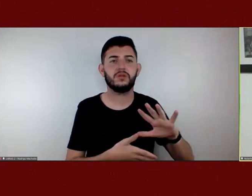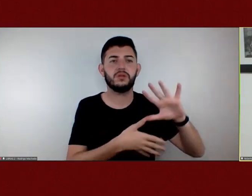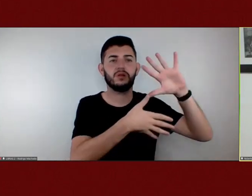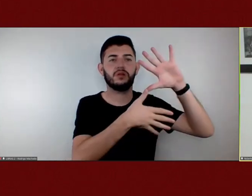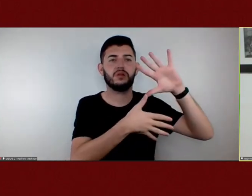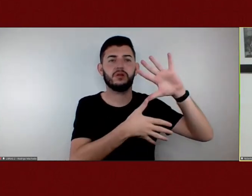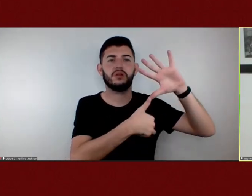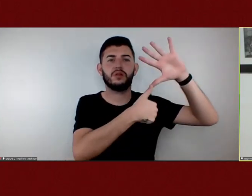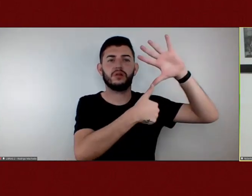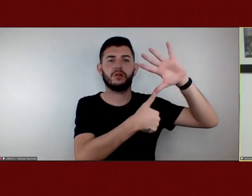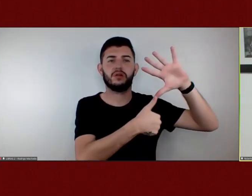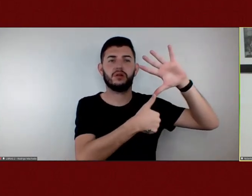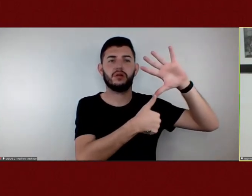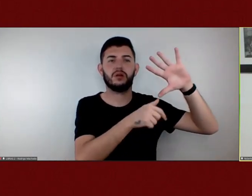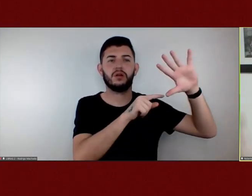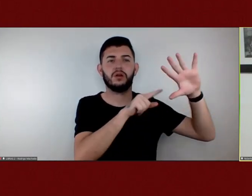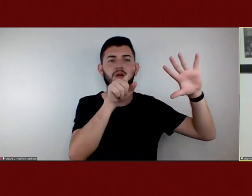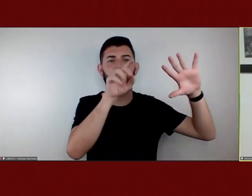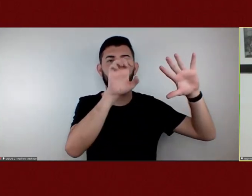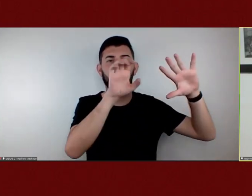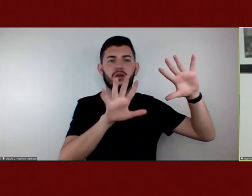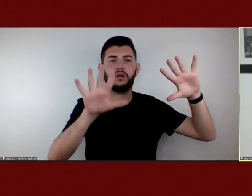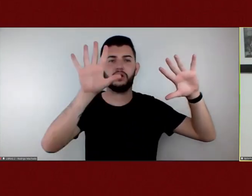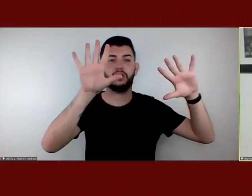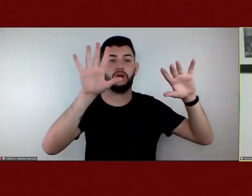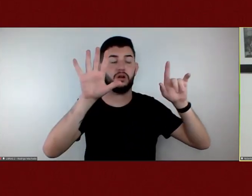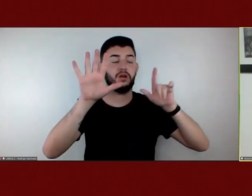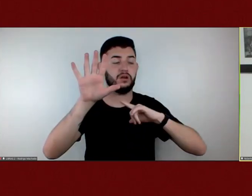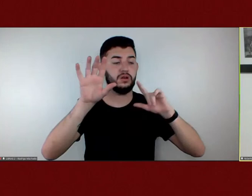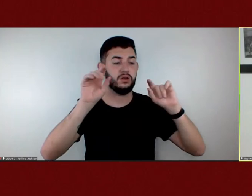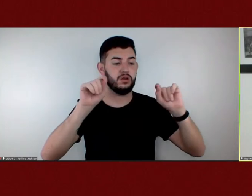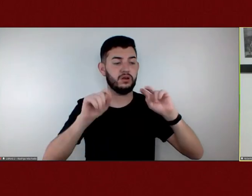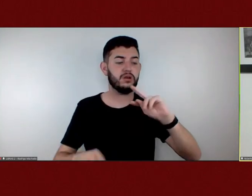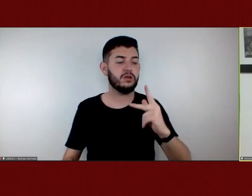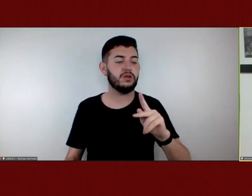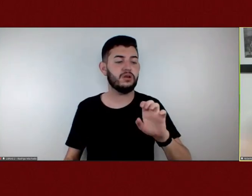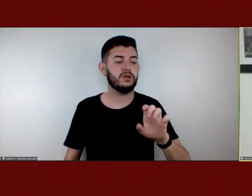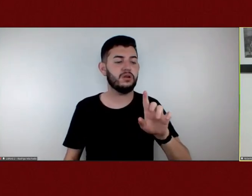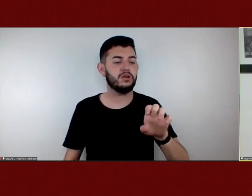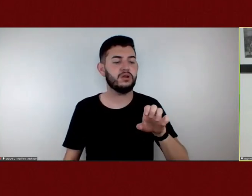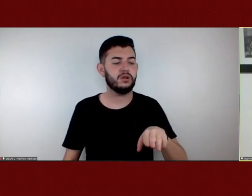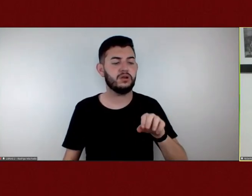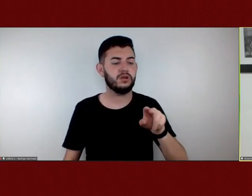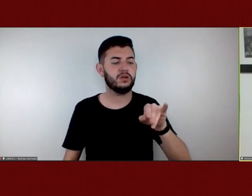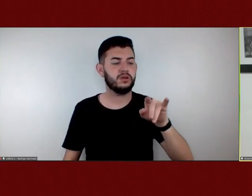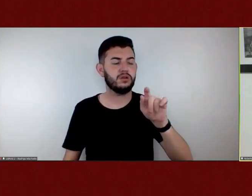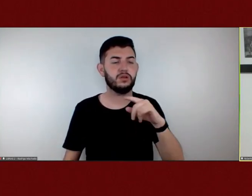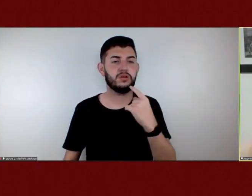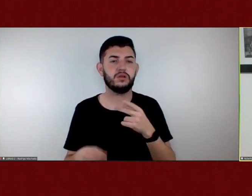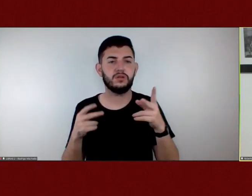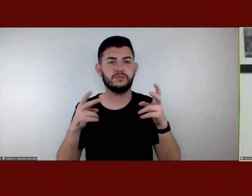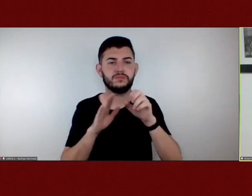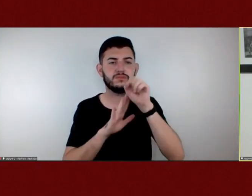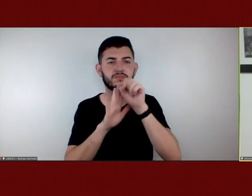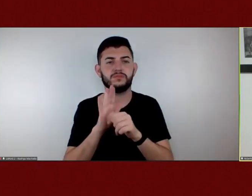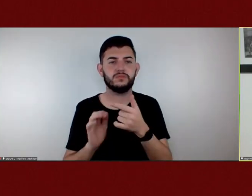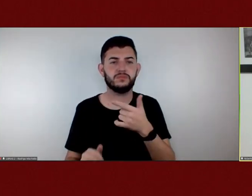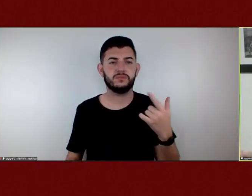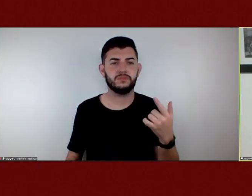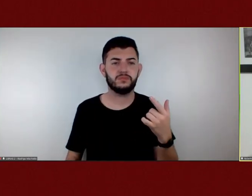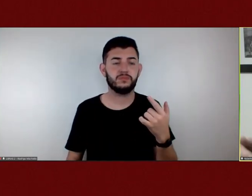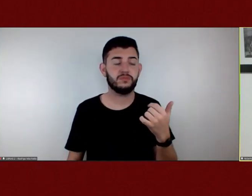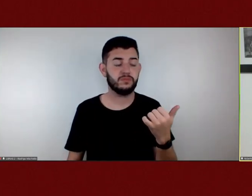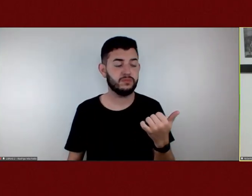processo muito rápido, vendo em pleno século, começo do século XXI, esta mudança. E isso